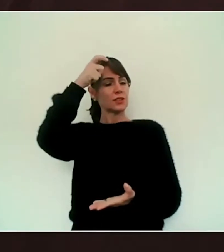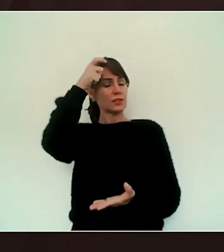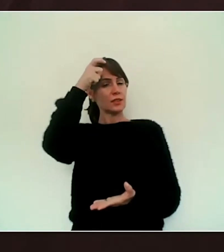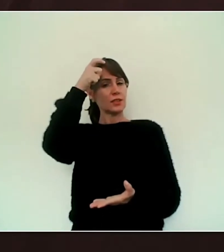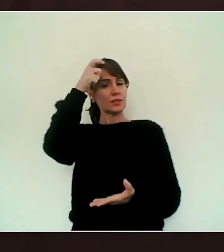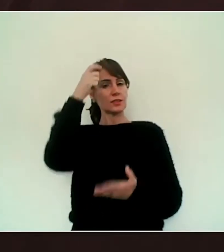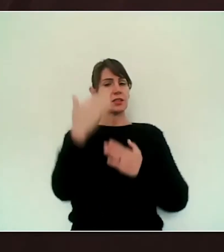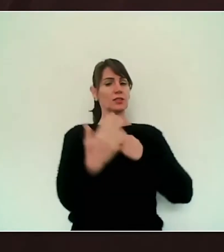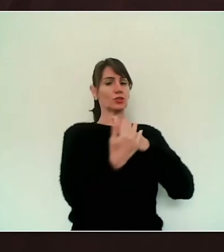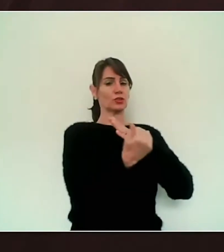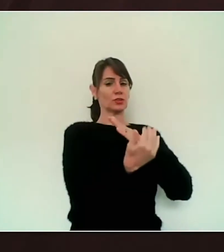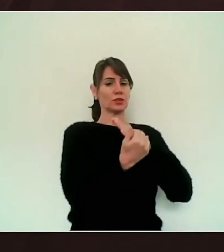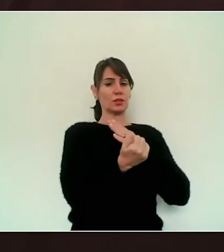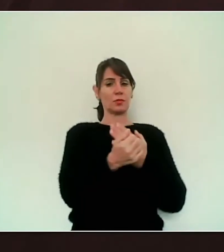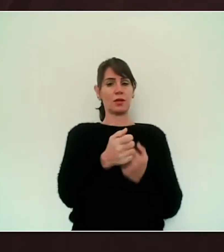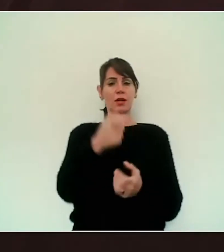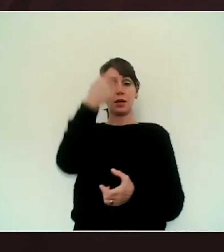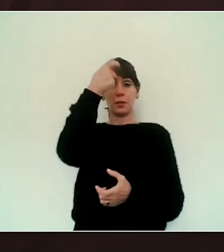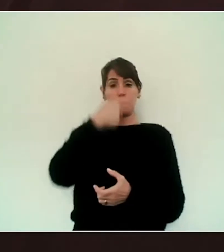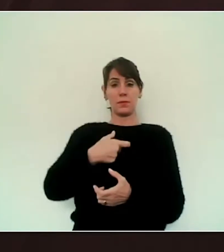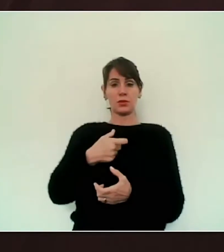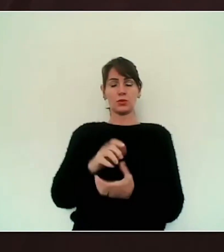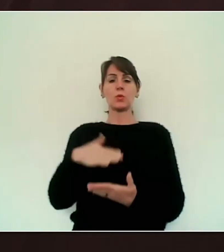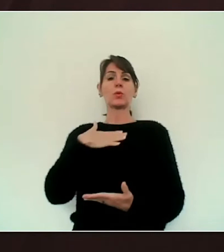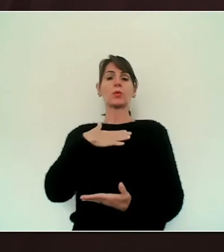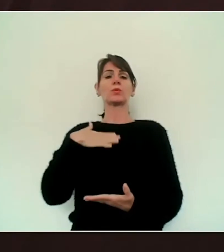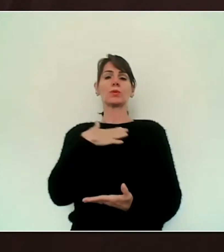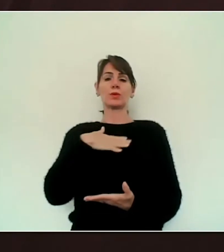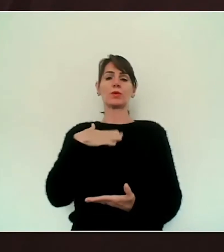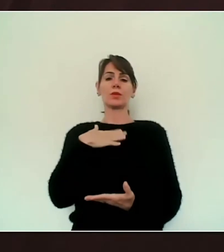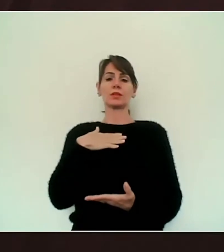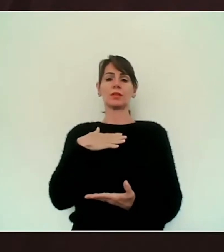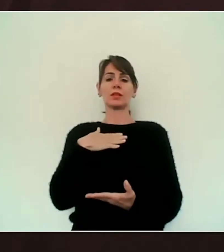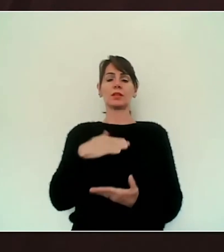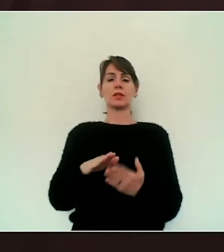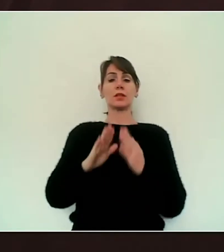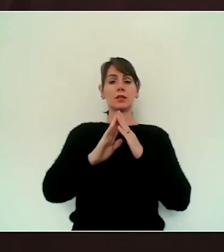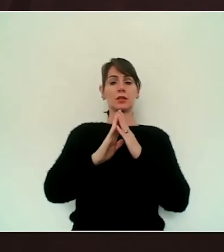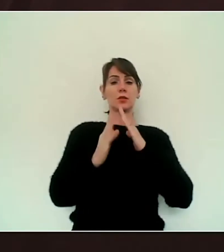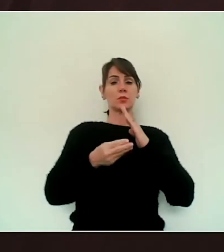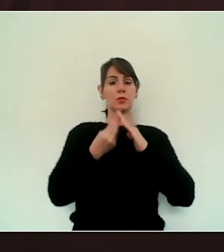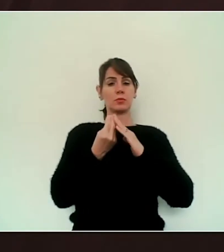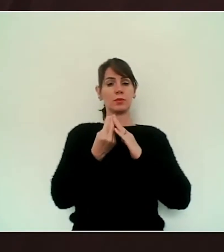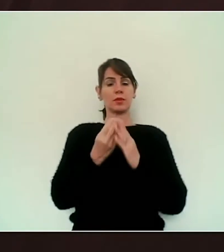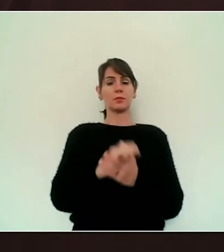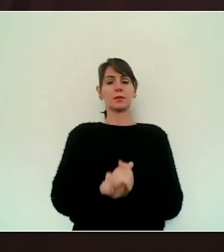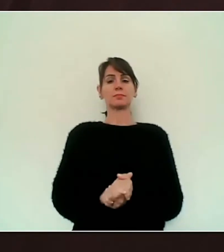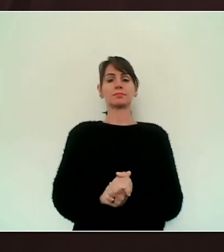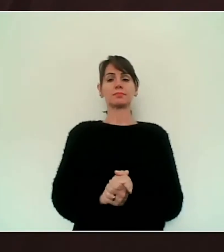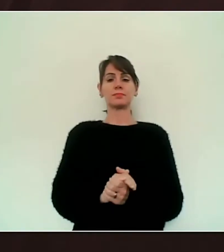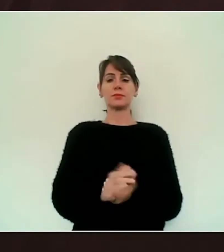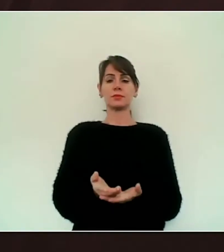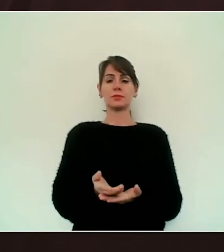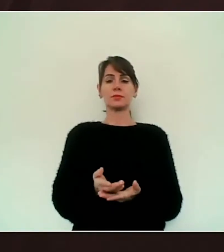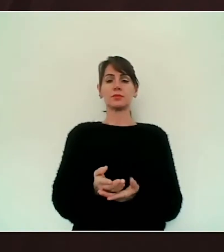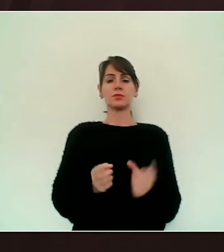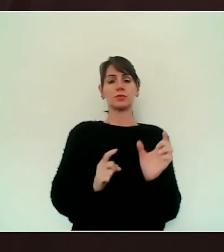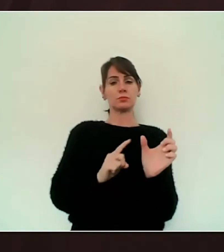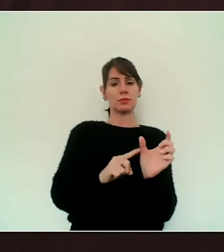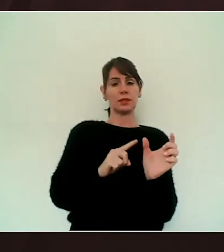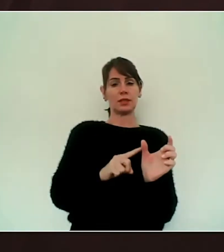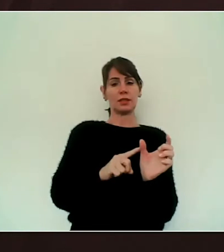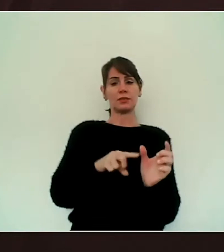danificam a igreja. Então vou explicar sobre a palavra nicolaítas. Apocalipse 2, dá uma